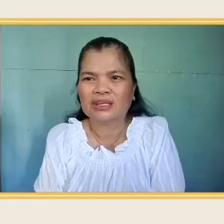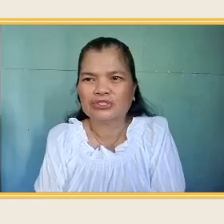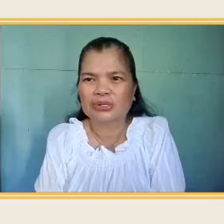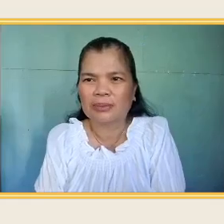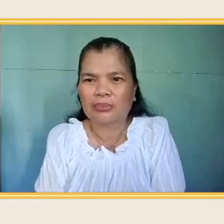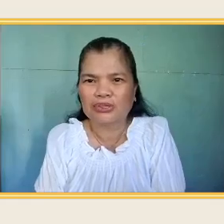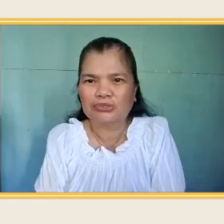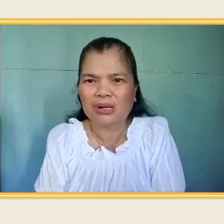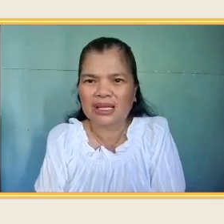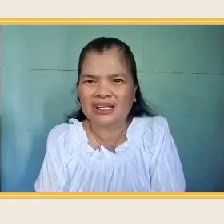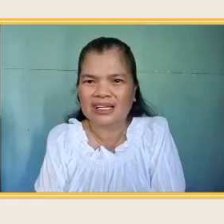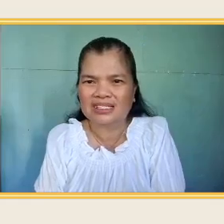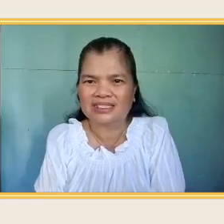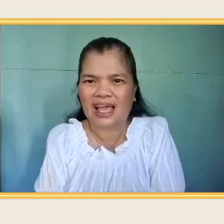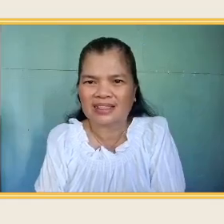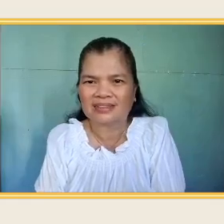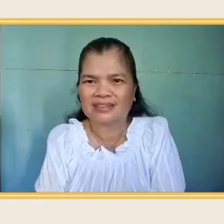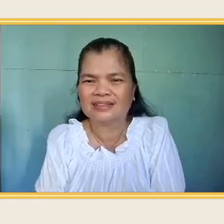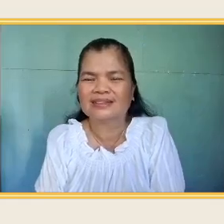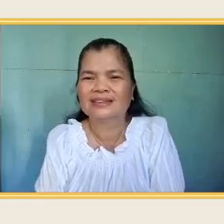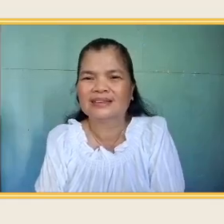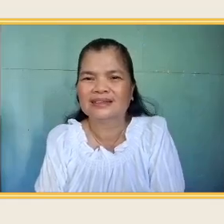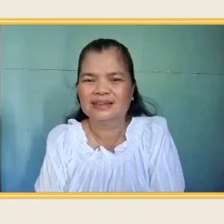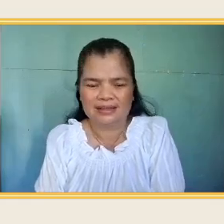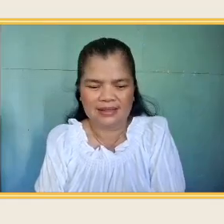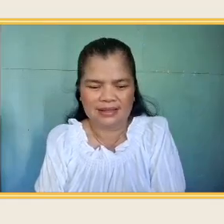Siyempre, may additional points yung mga nagre-recite.